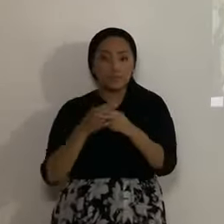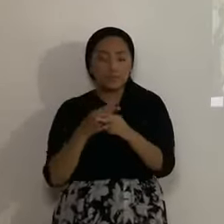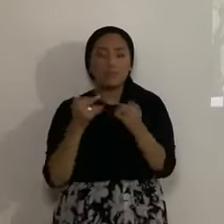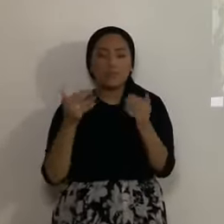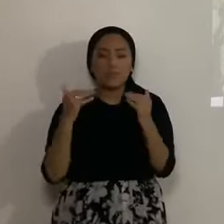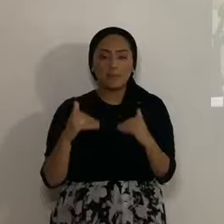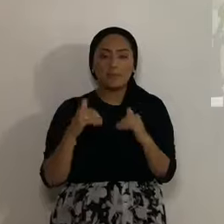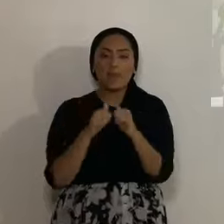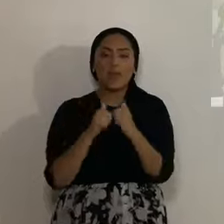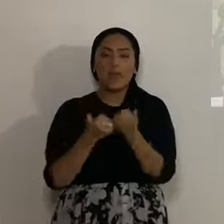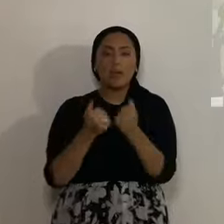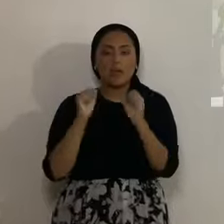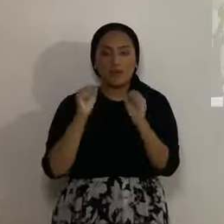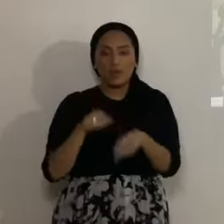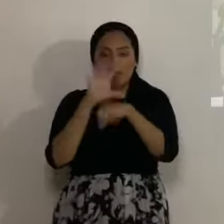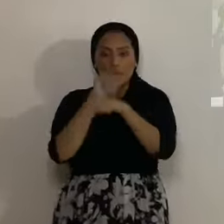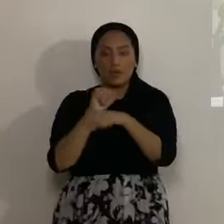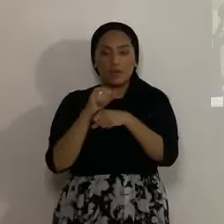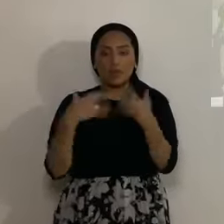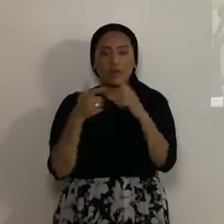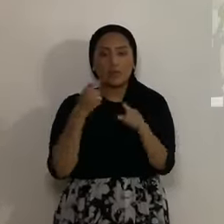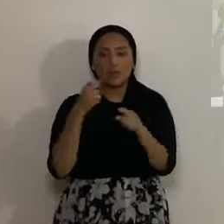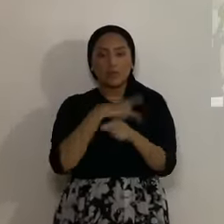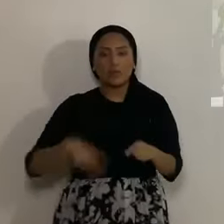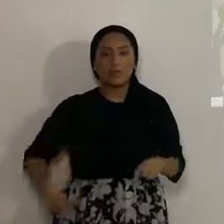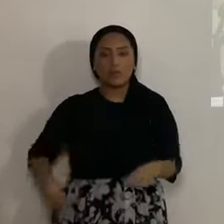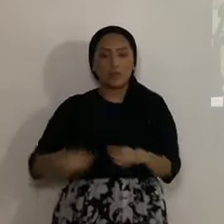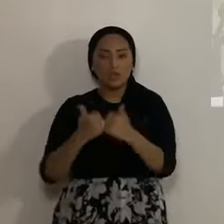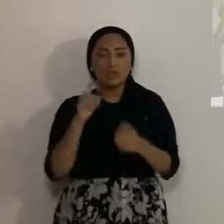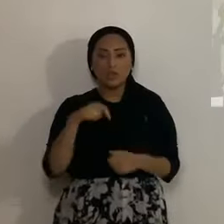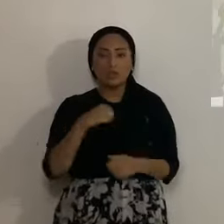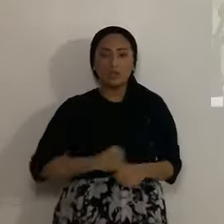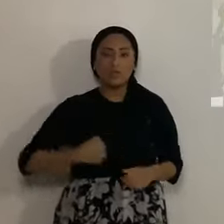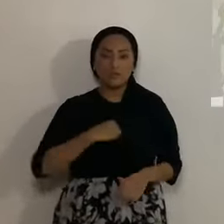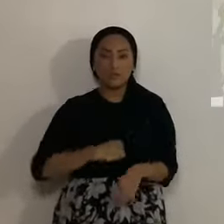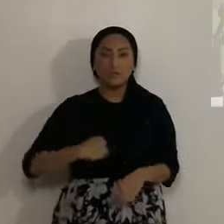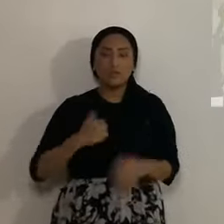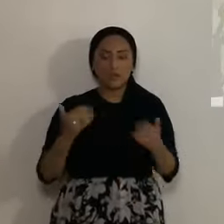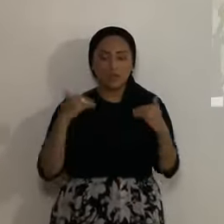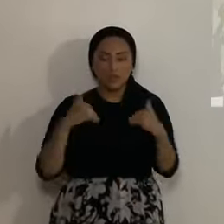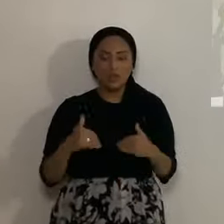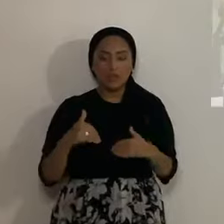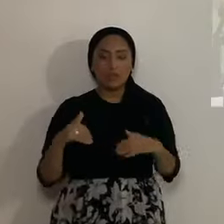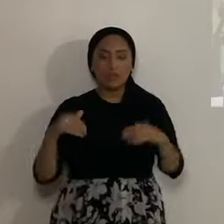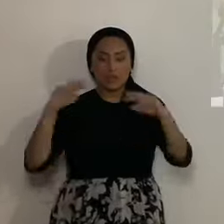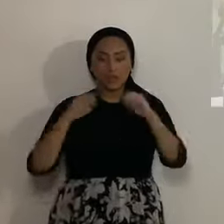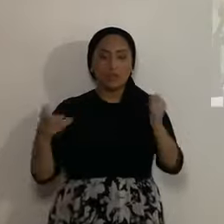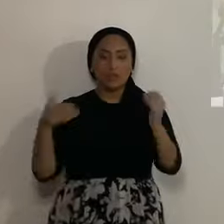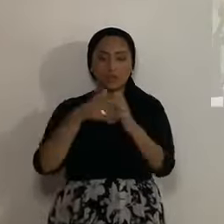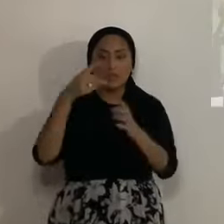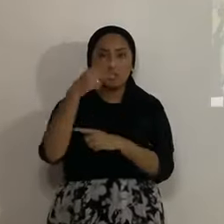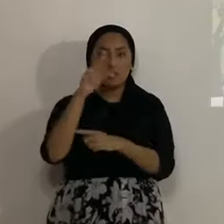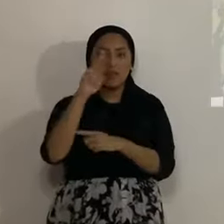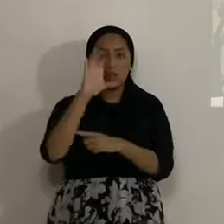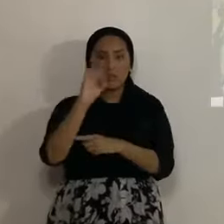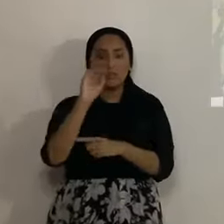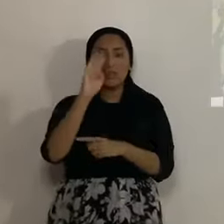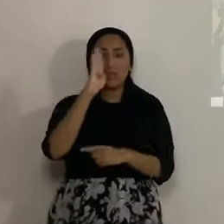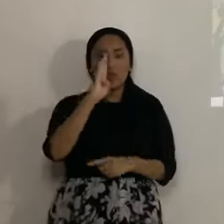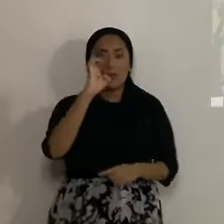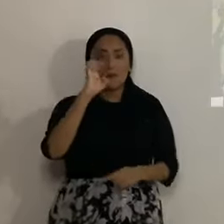Ahora, ¿cómo se puede apaciguar la ira del rey? Arrepentimiento. A ver, vamos a ver entonces otra vez Proverbios, hermanos.